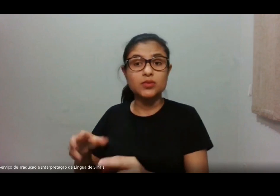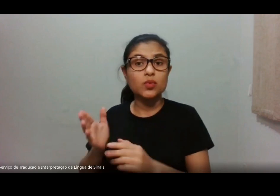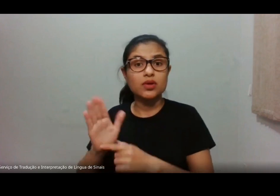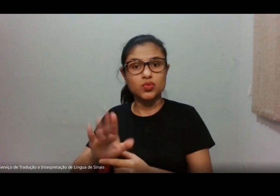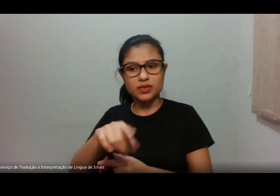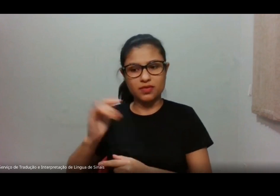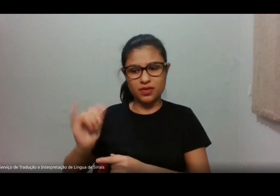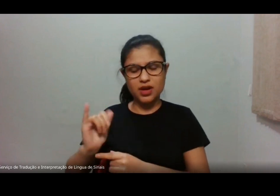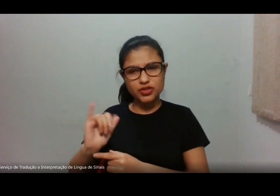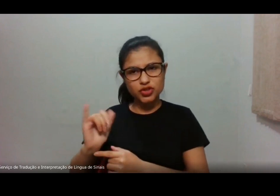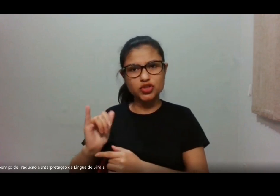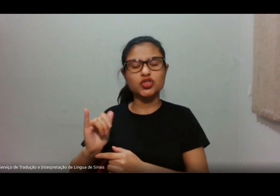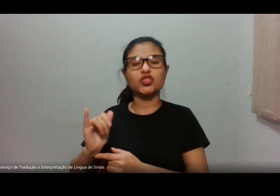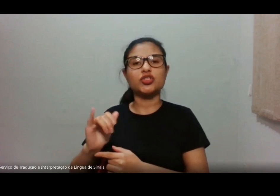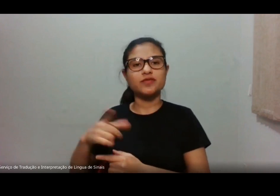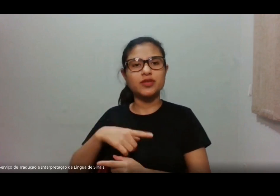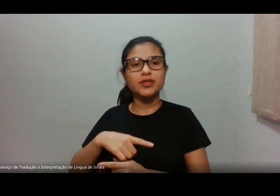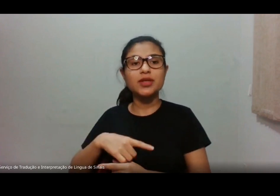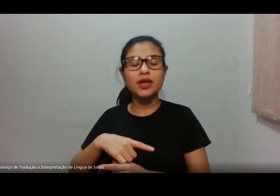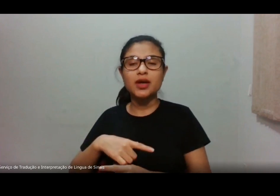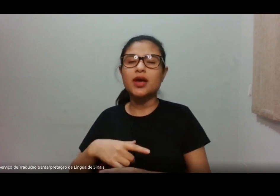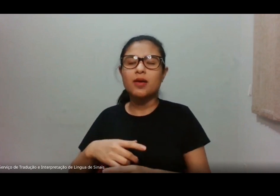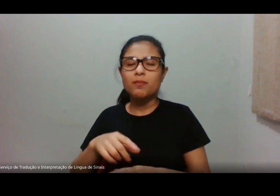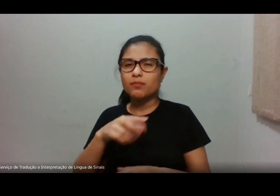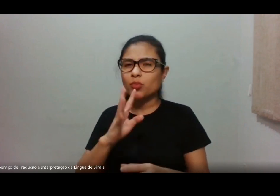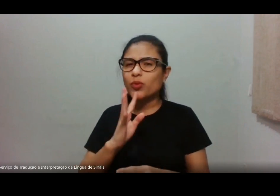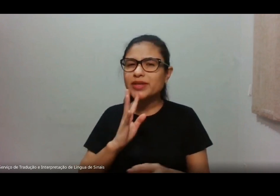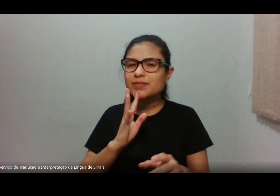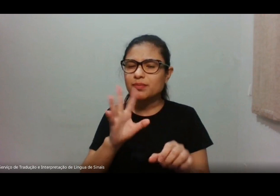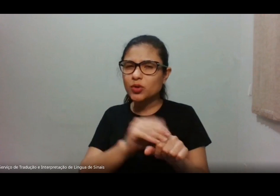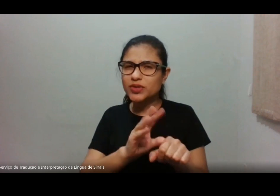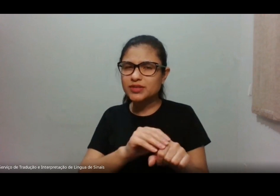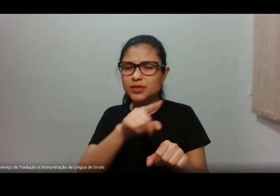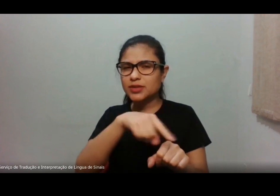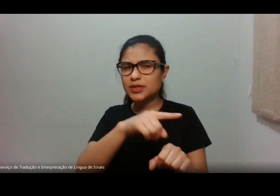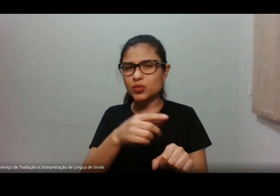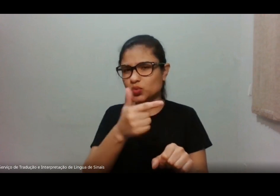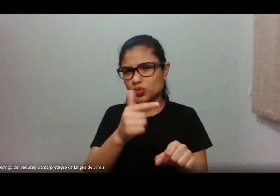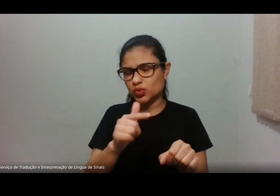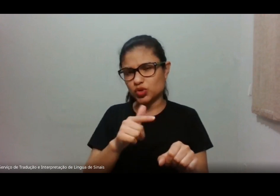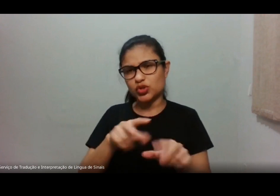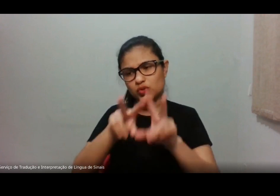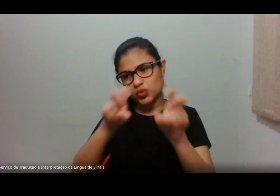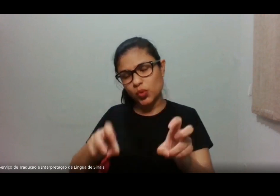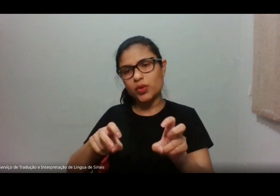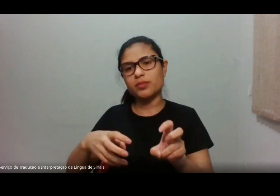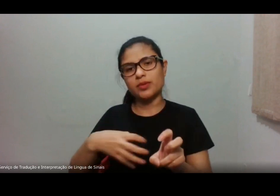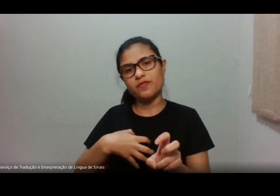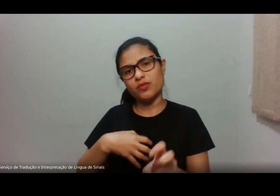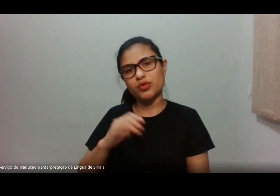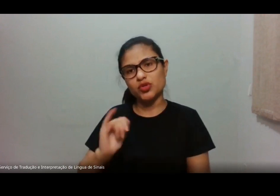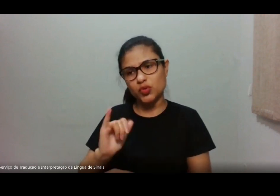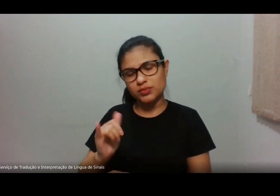narrativa, exorcizar algo que ele próprio desconhecia sobre o mundo contado. Contar corresponde à